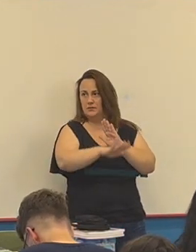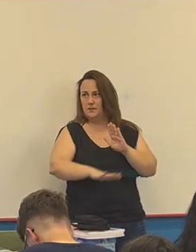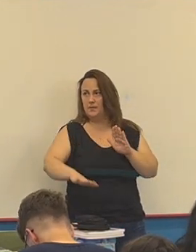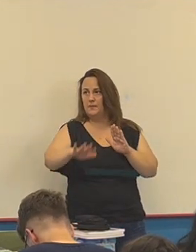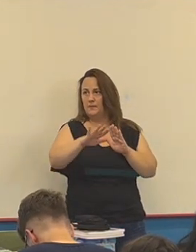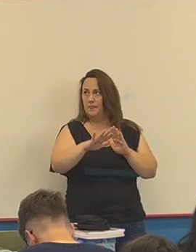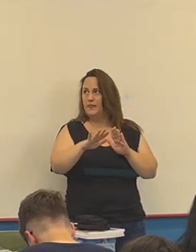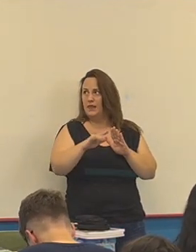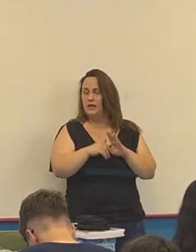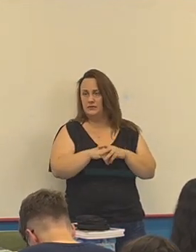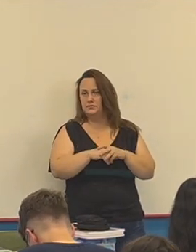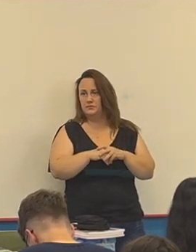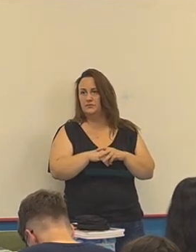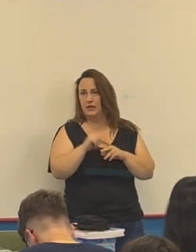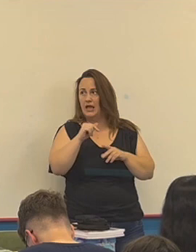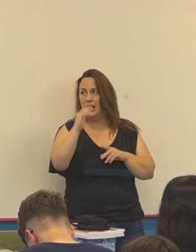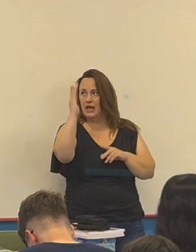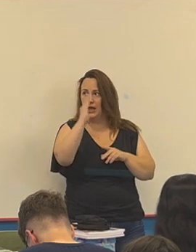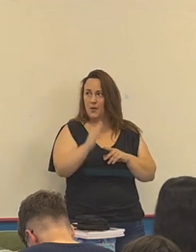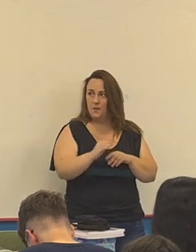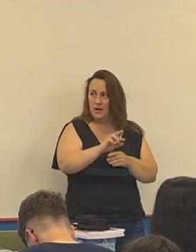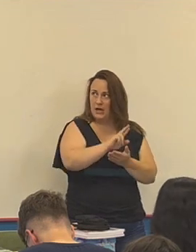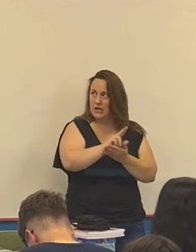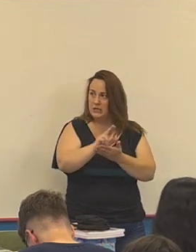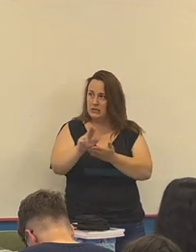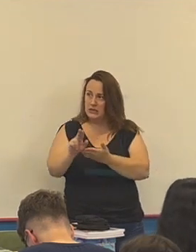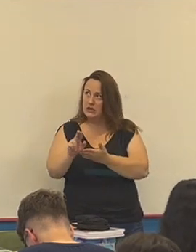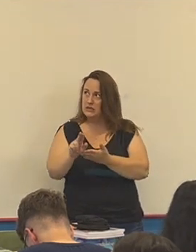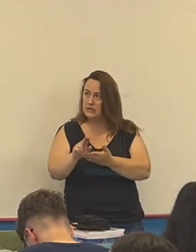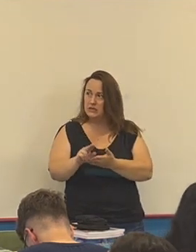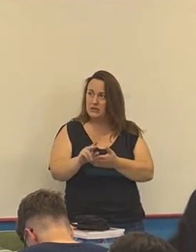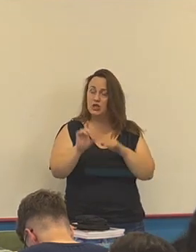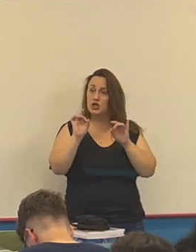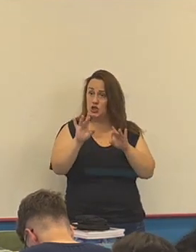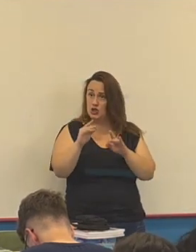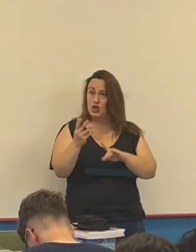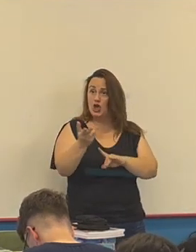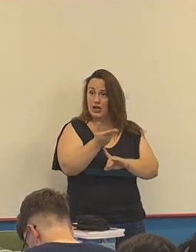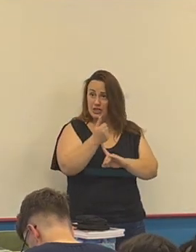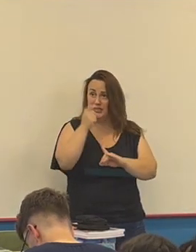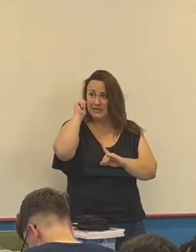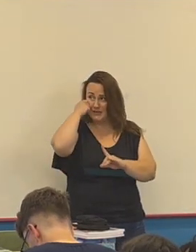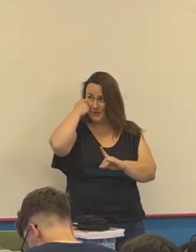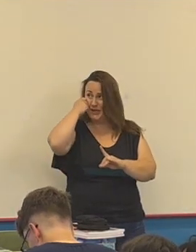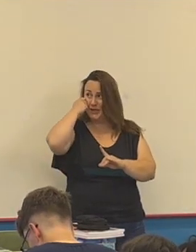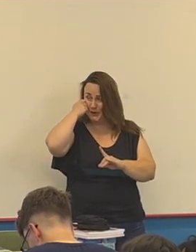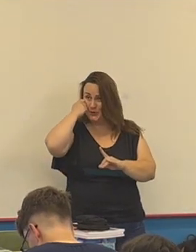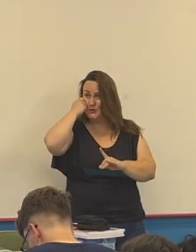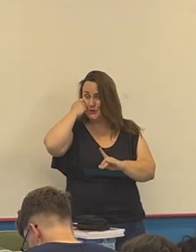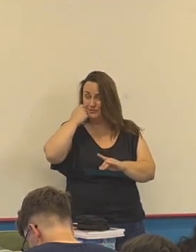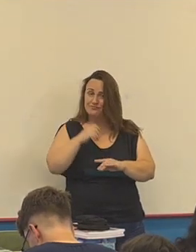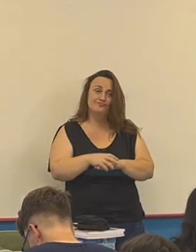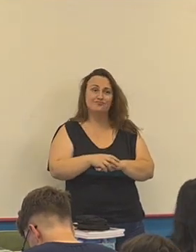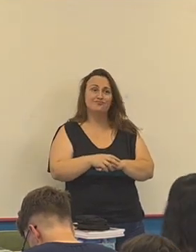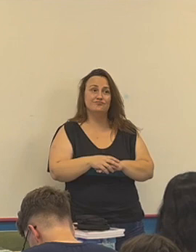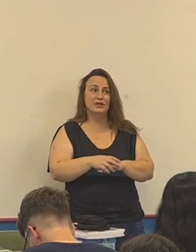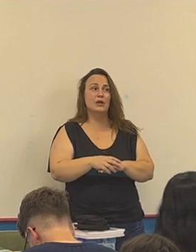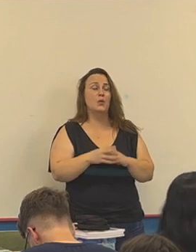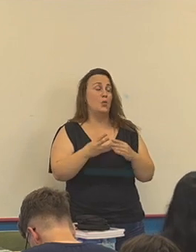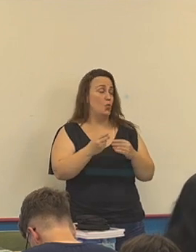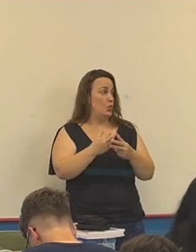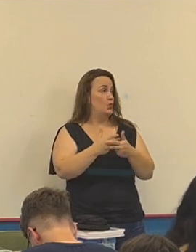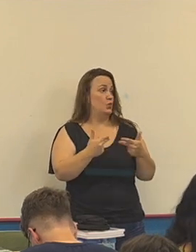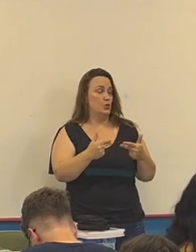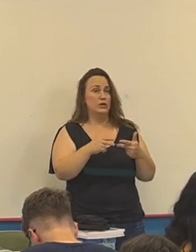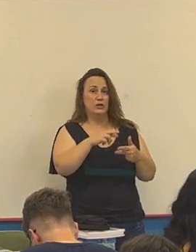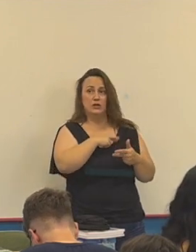Uhum. Dos Brasis, né? Exatamente. E ali é uma exposição de artistas pretos, entendeu? Então tem muita, muita coisa de religião africana